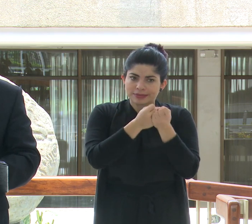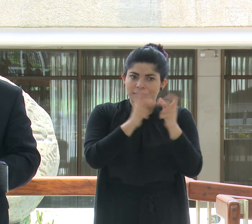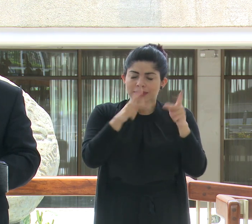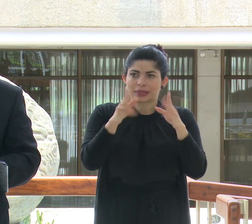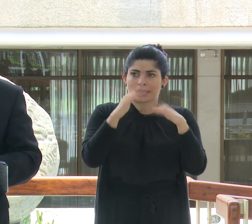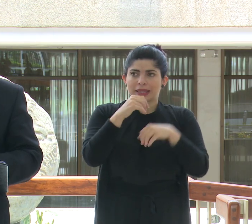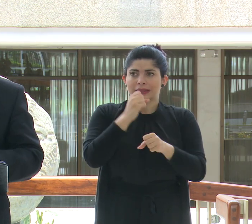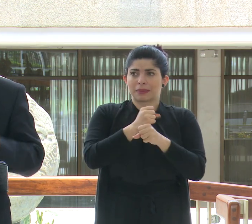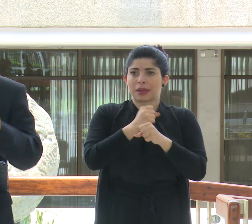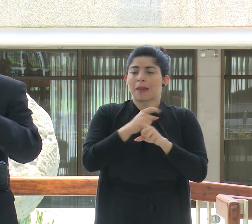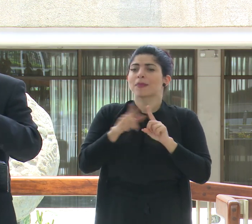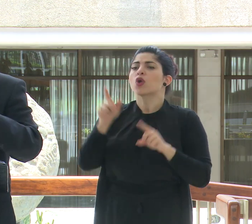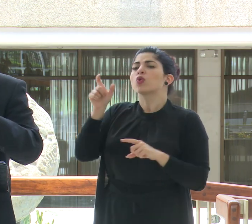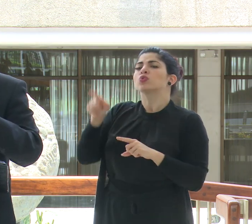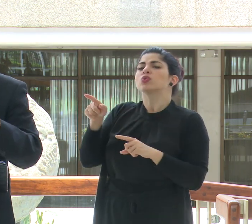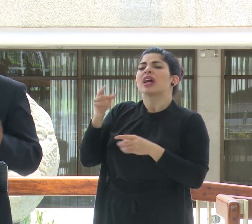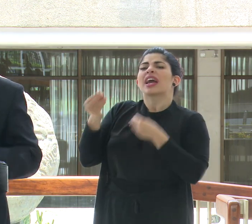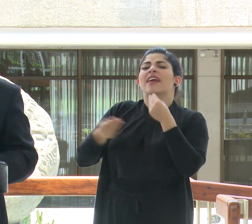desempleadas.